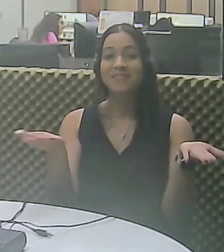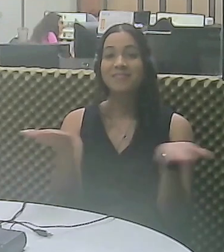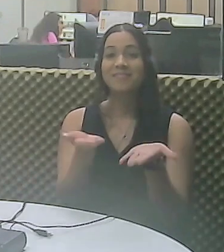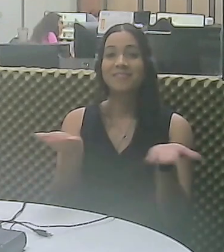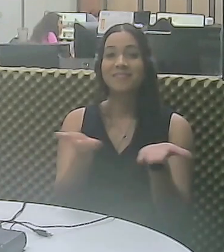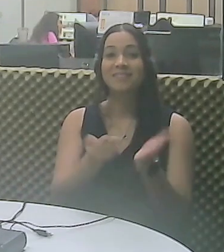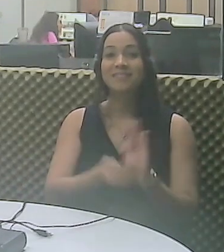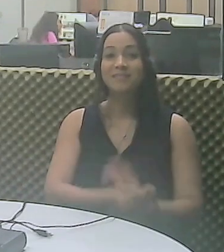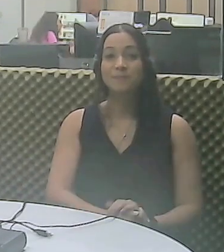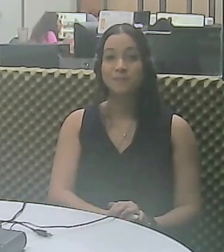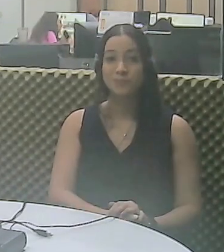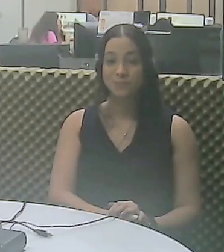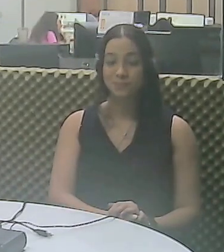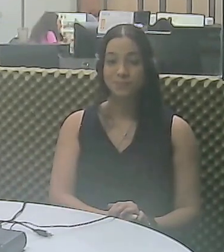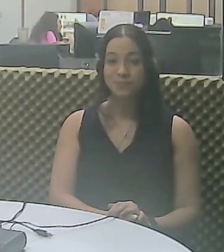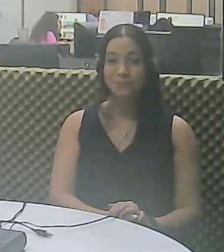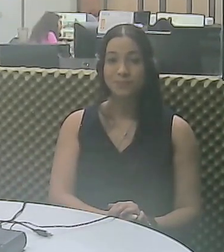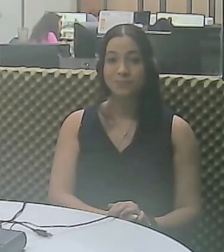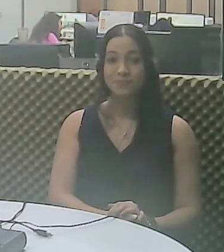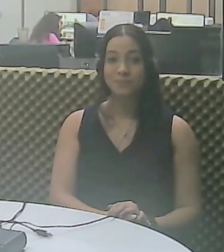hoje.